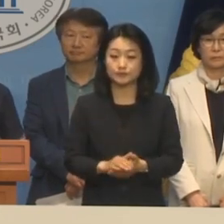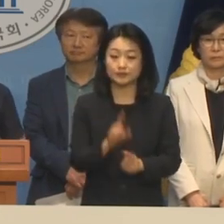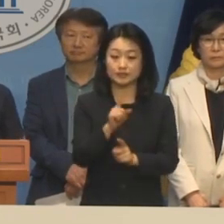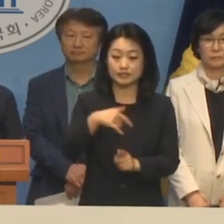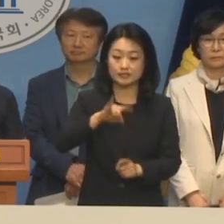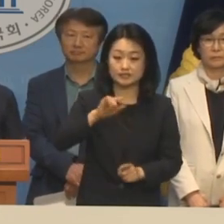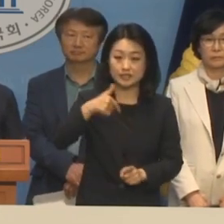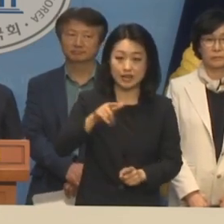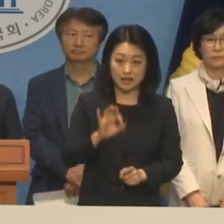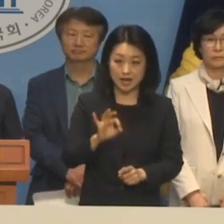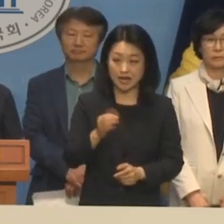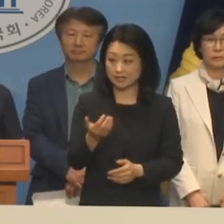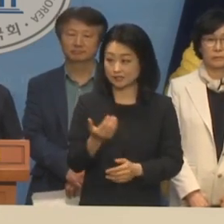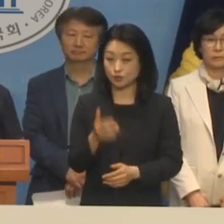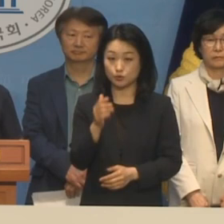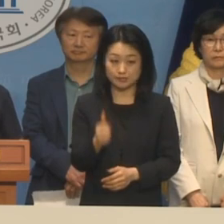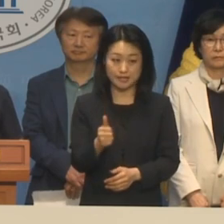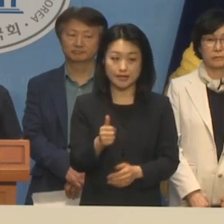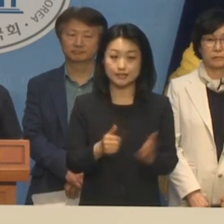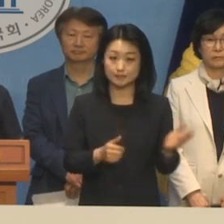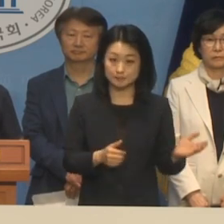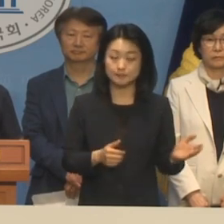이재강 전 공동의장님 오셨습니다.